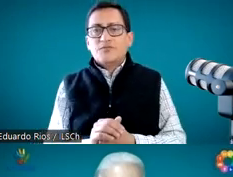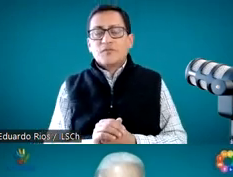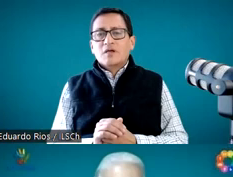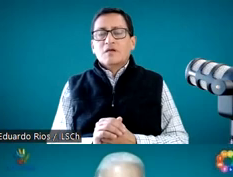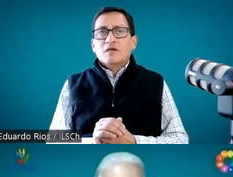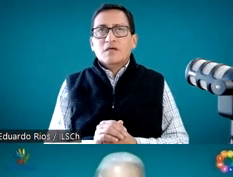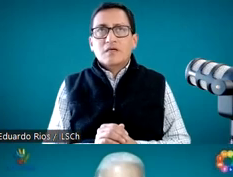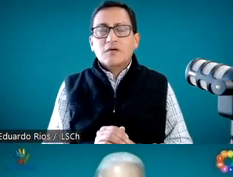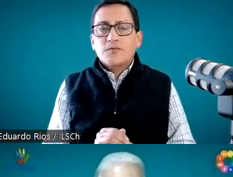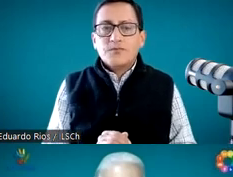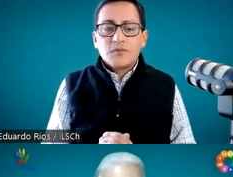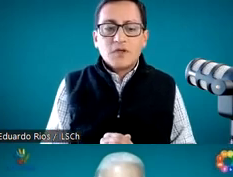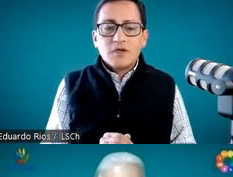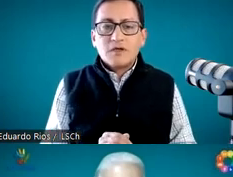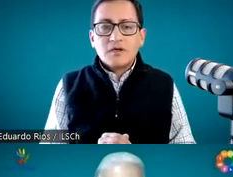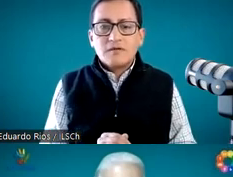ejemplo,